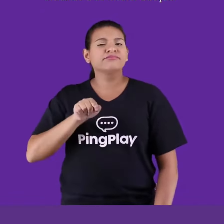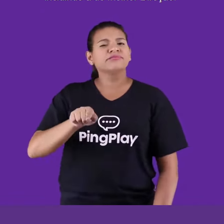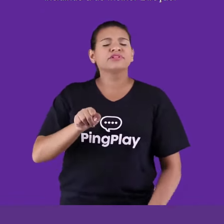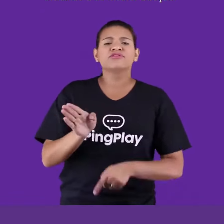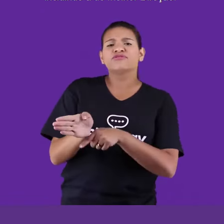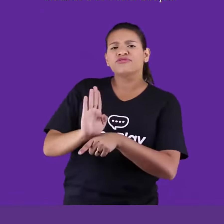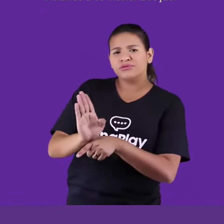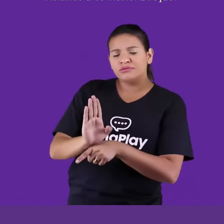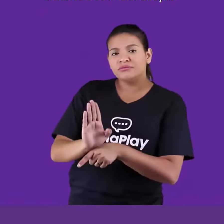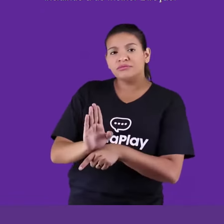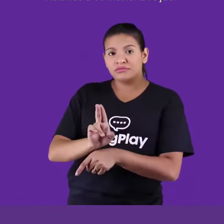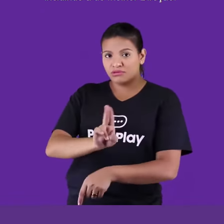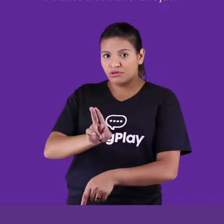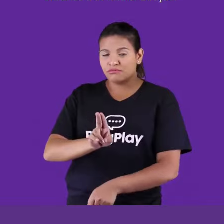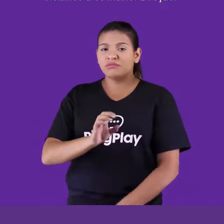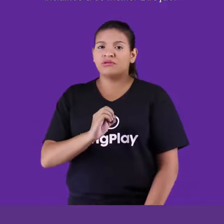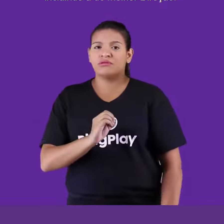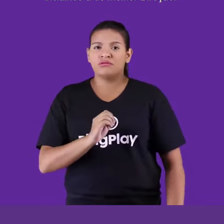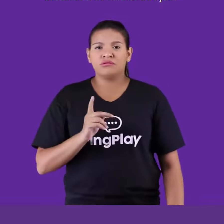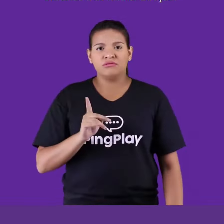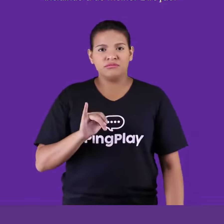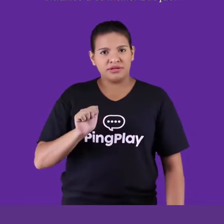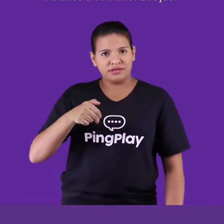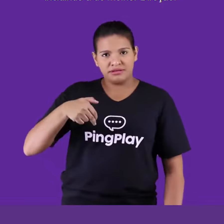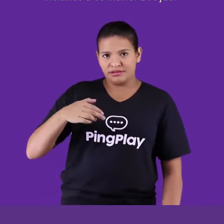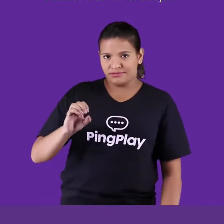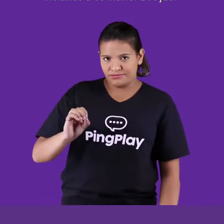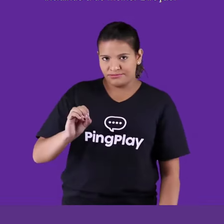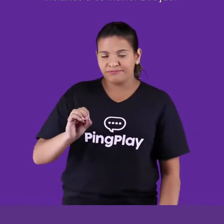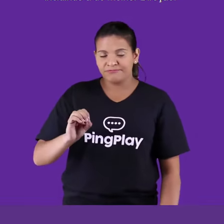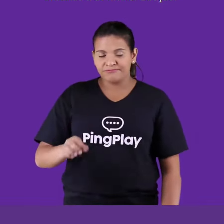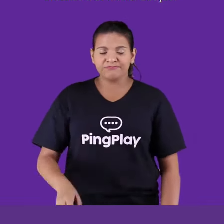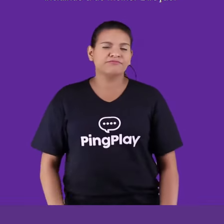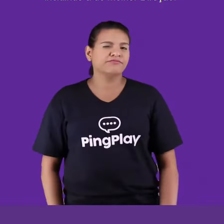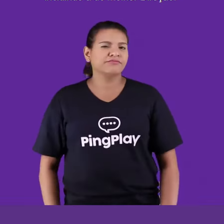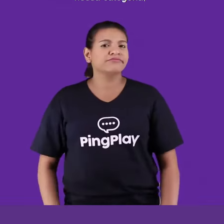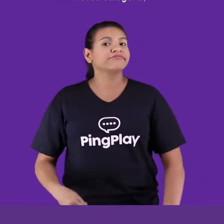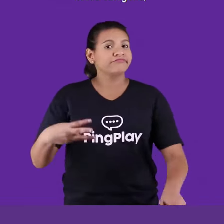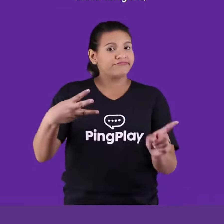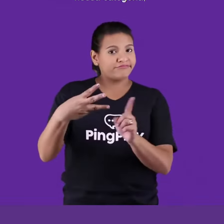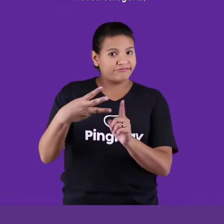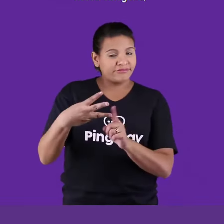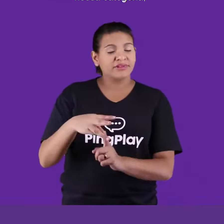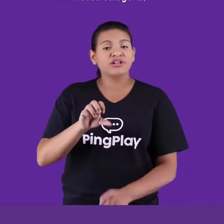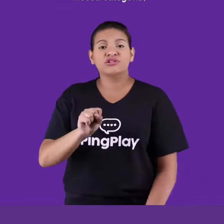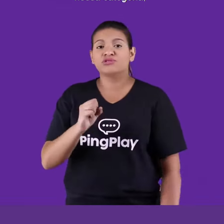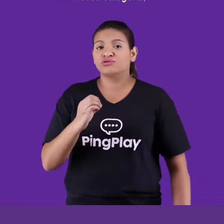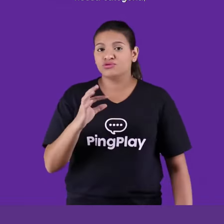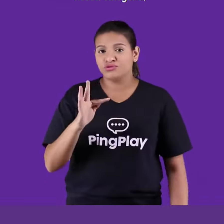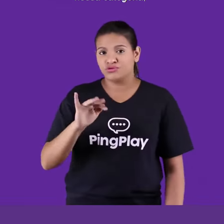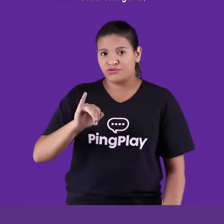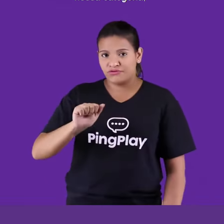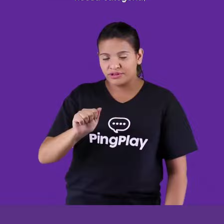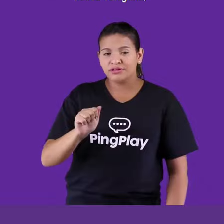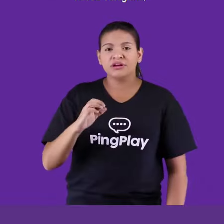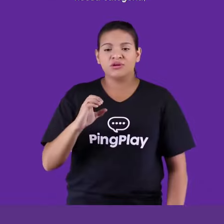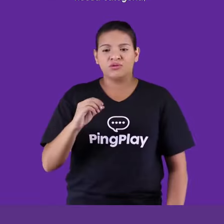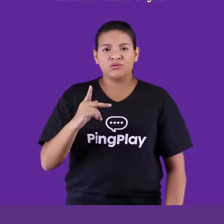recebeu três indicações em 2004 incluindo a de melhor direção embora Sofia tenha perdido nessa categoria